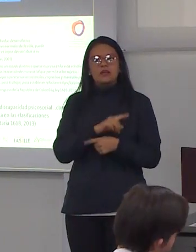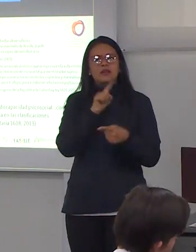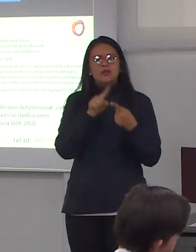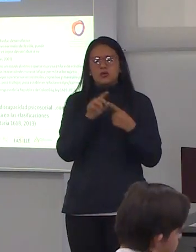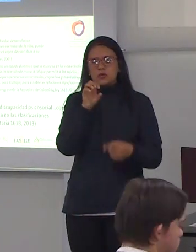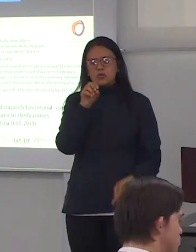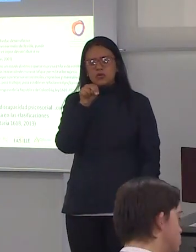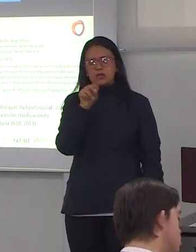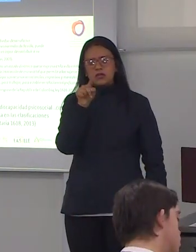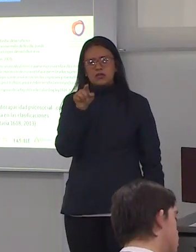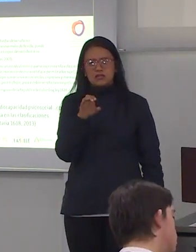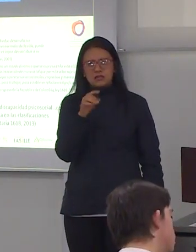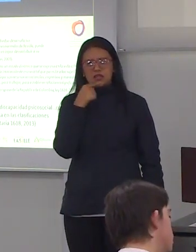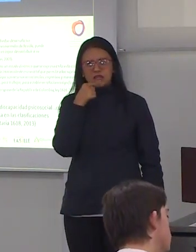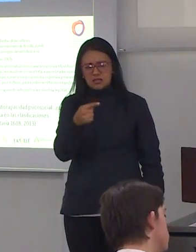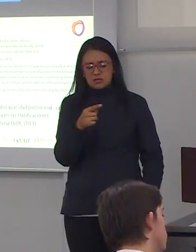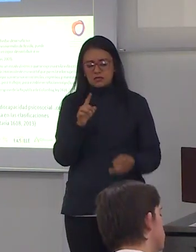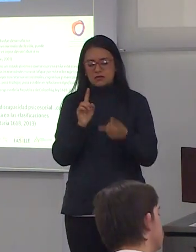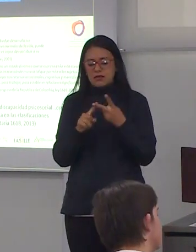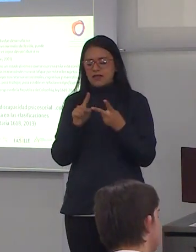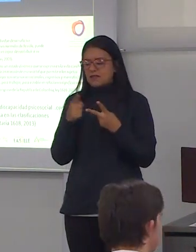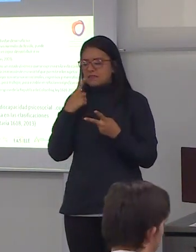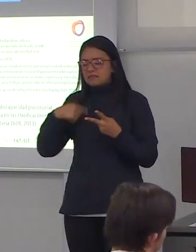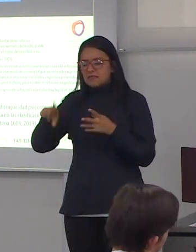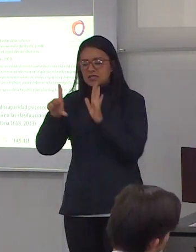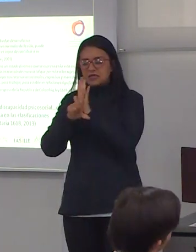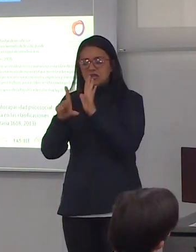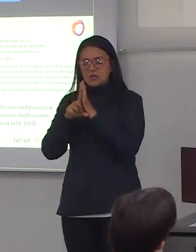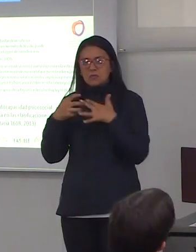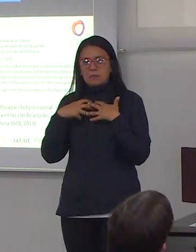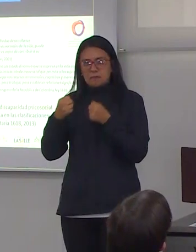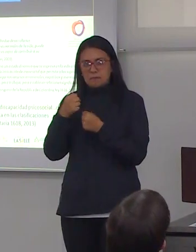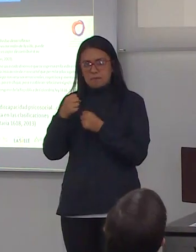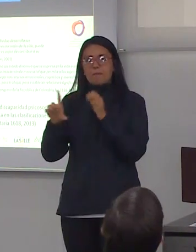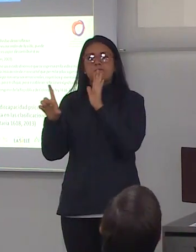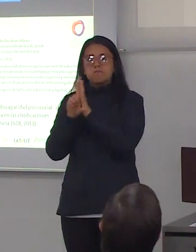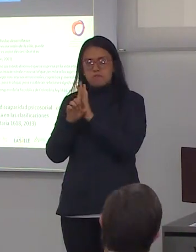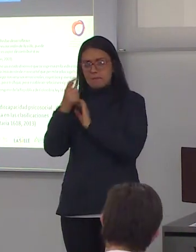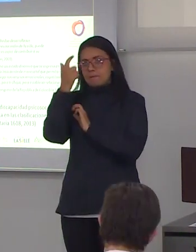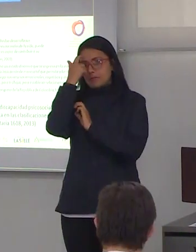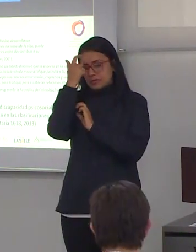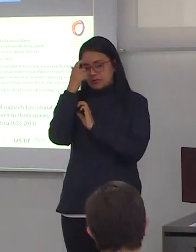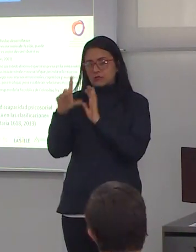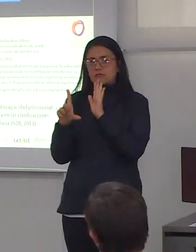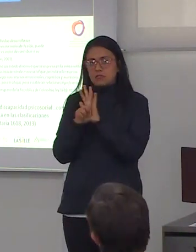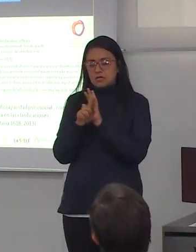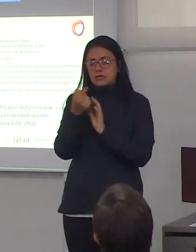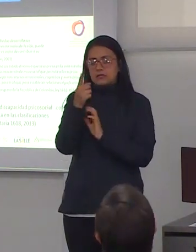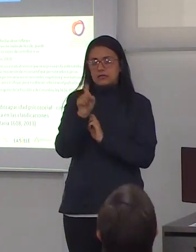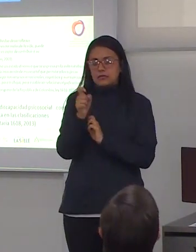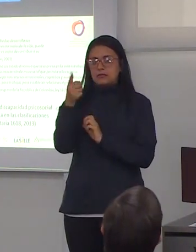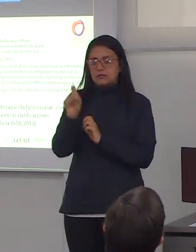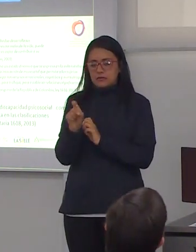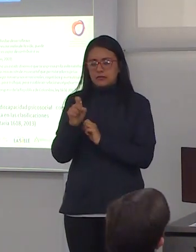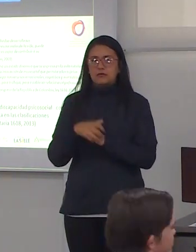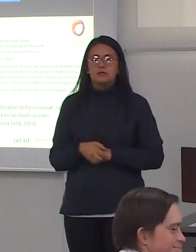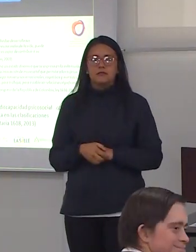la OMS dos que dice nuestra ley de salud mental que tenemos una ley de salud mental 16-16